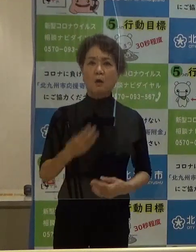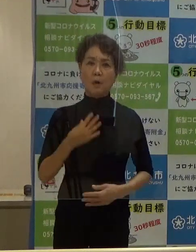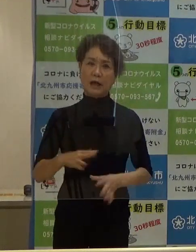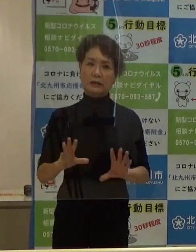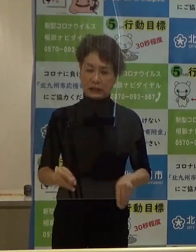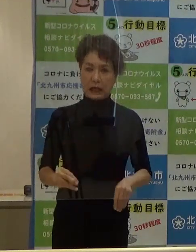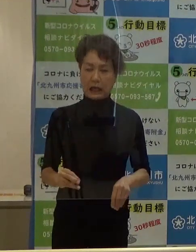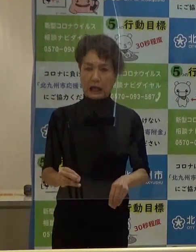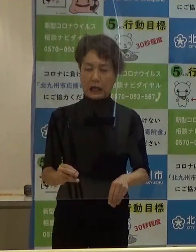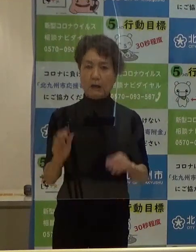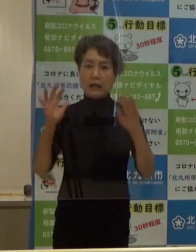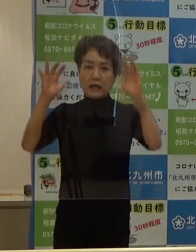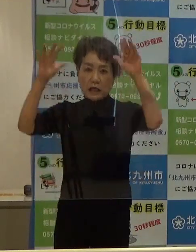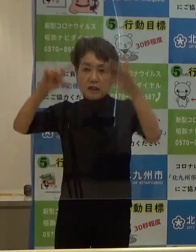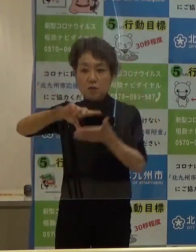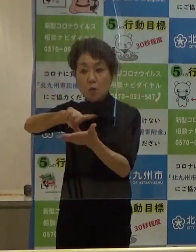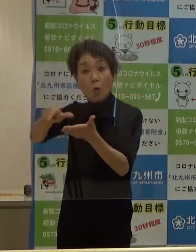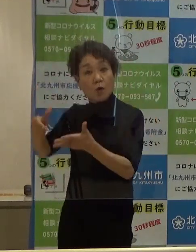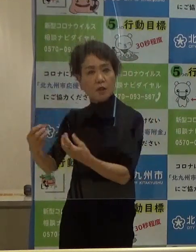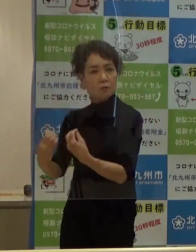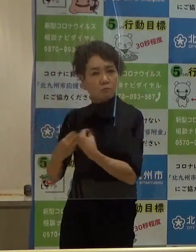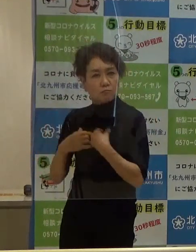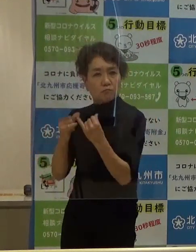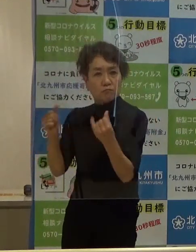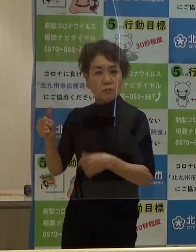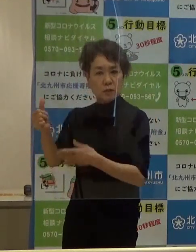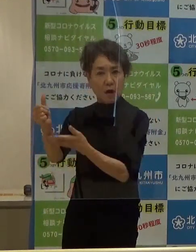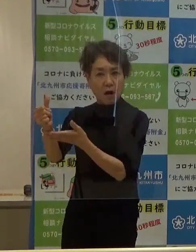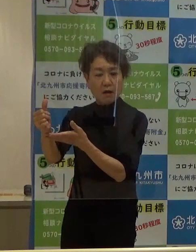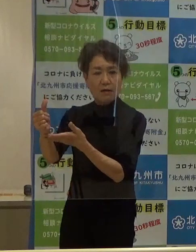筑豊地域で、感染をされた方の、